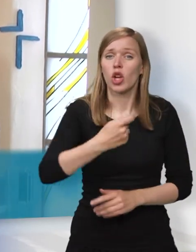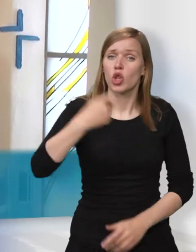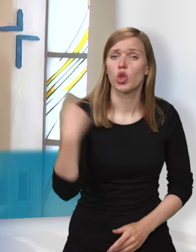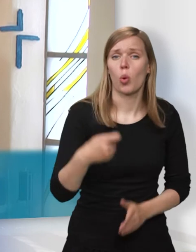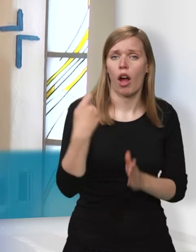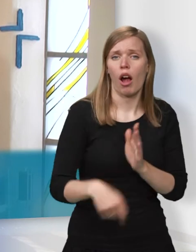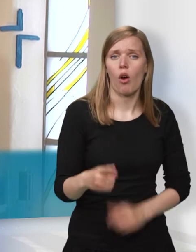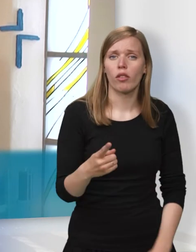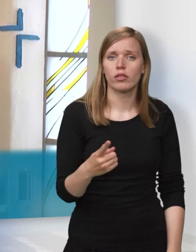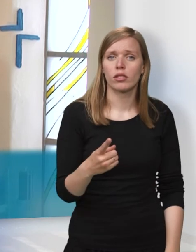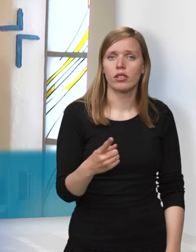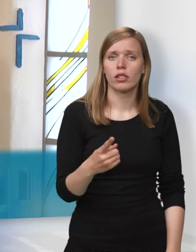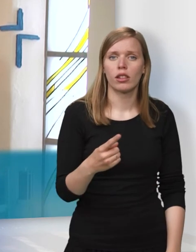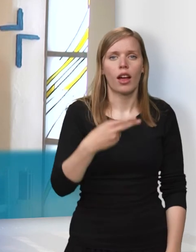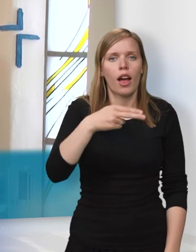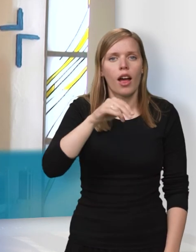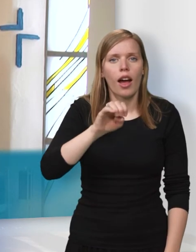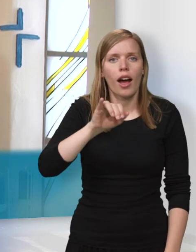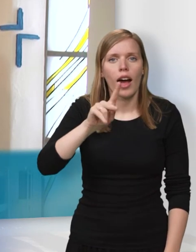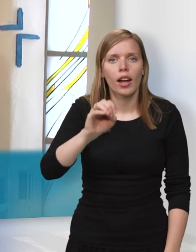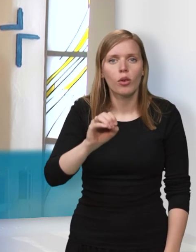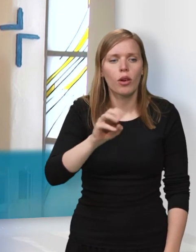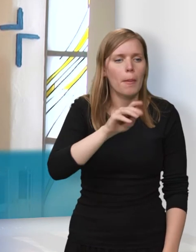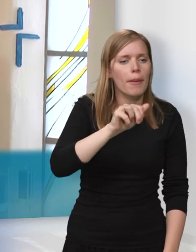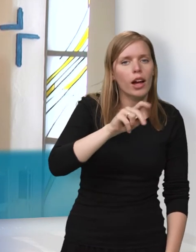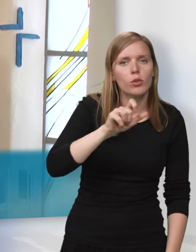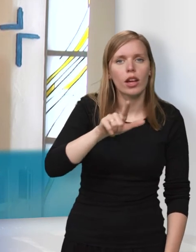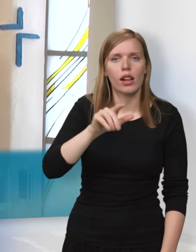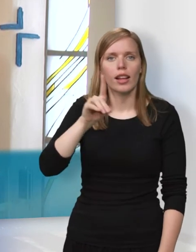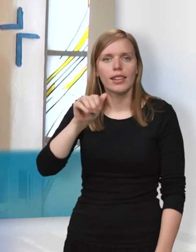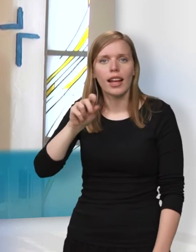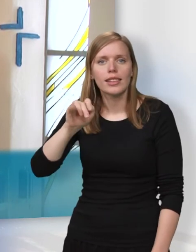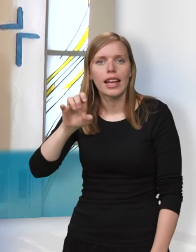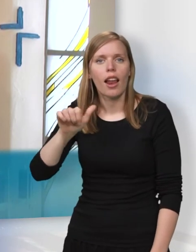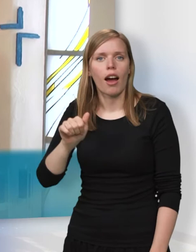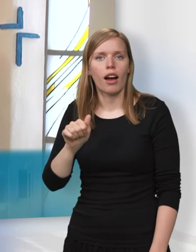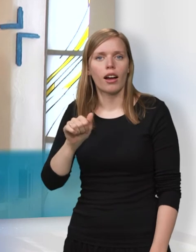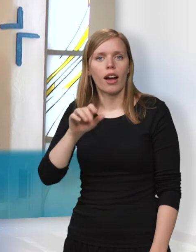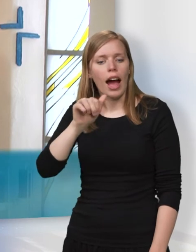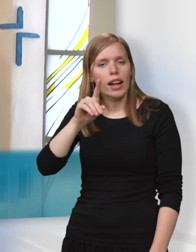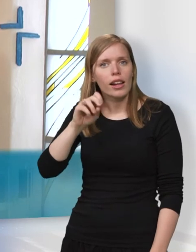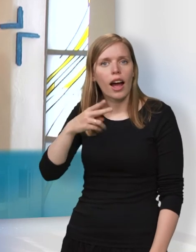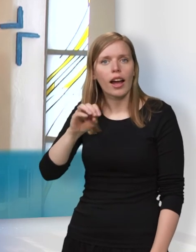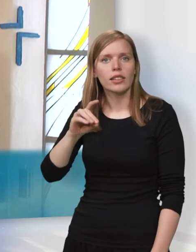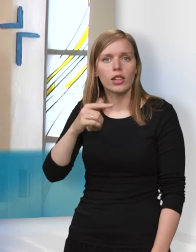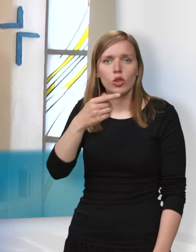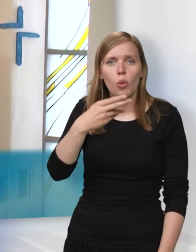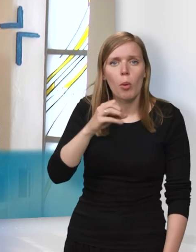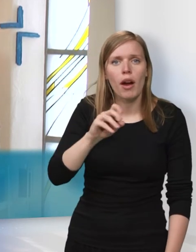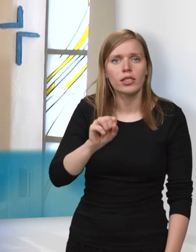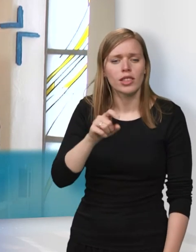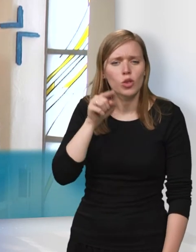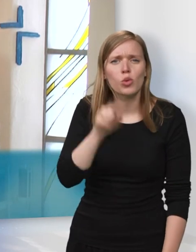erkauft. Heiko, Immanuel, Daniela, Adelheid, Thomas, du bist